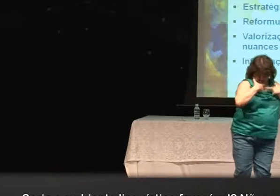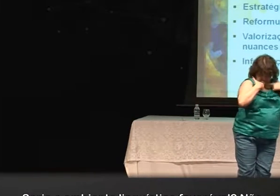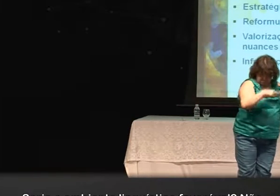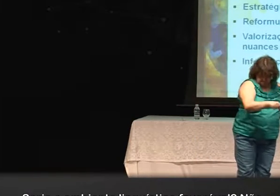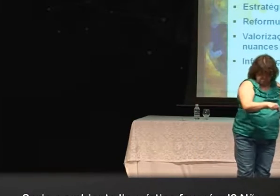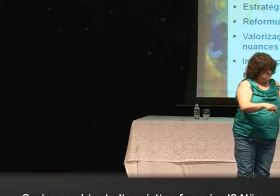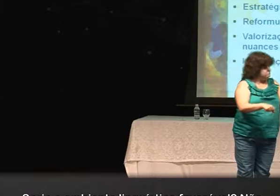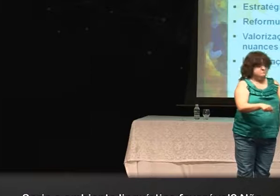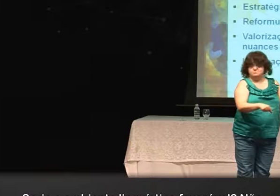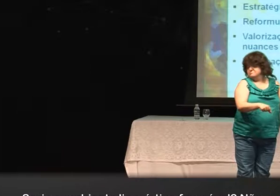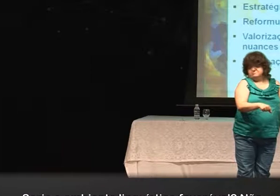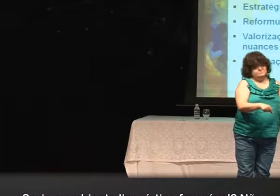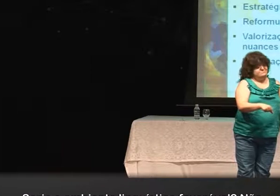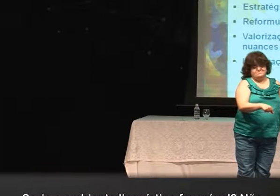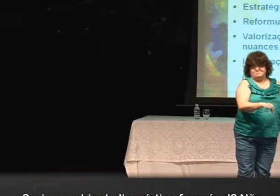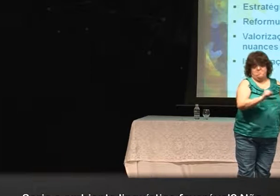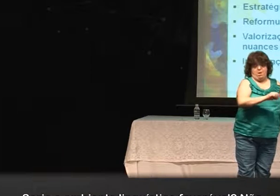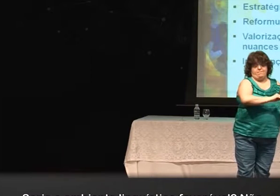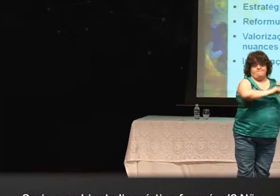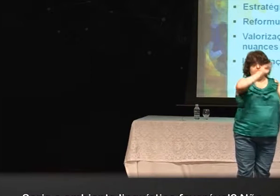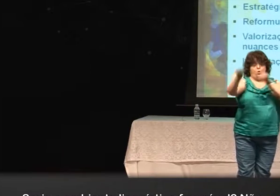Seria o ambiente linguístico favorável? Não.